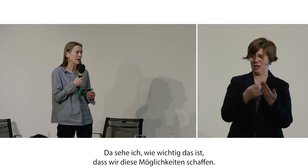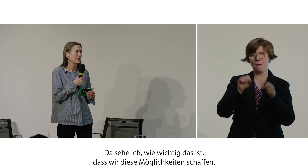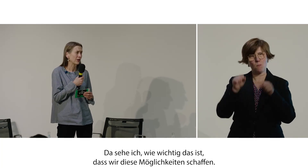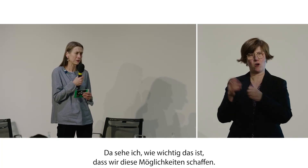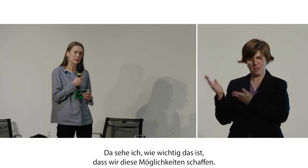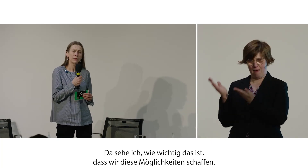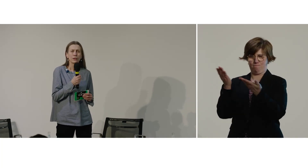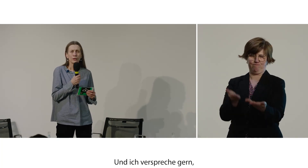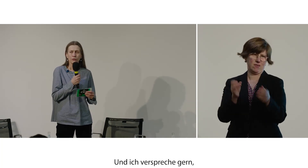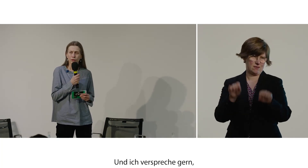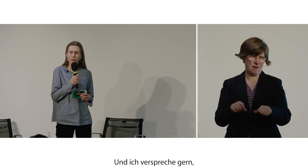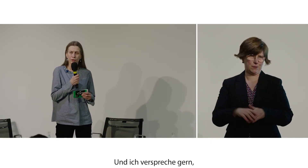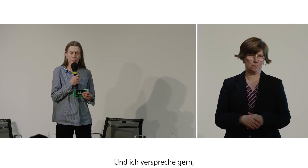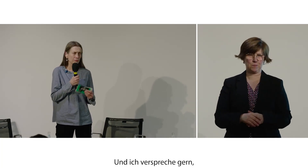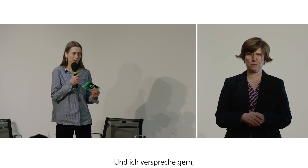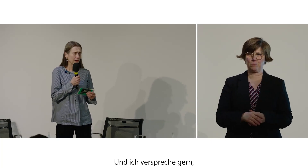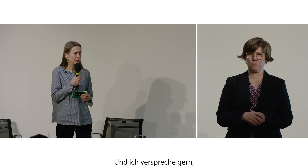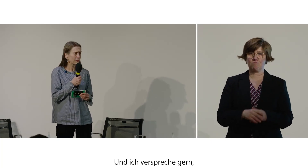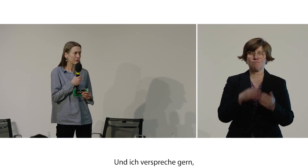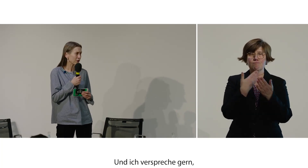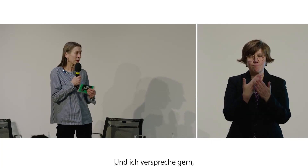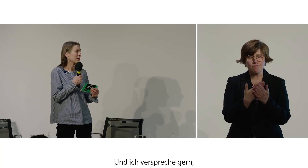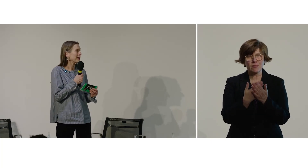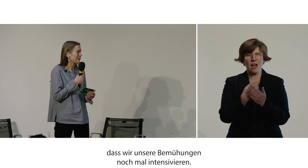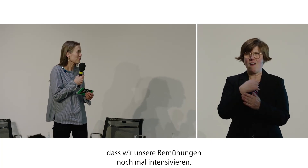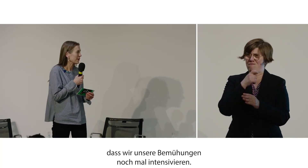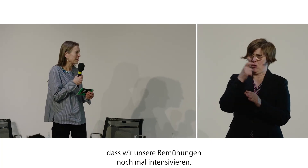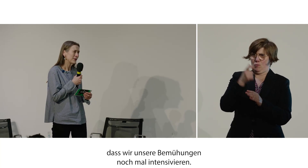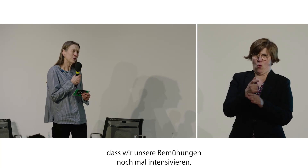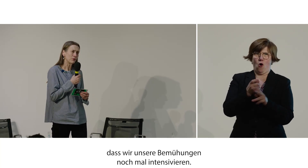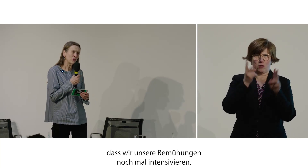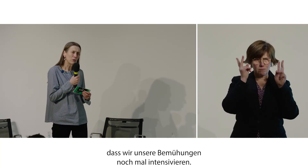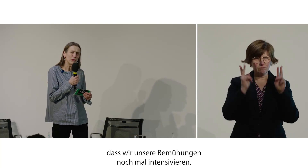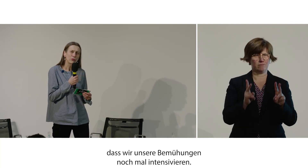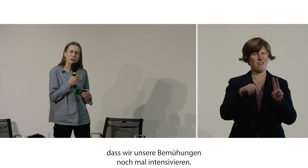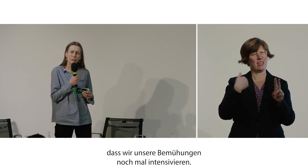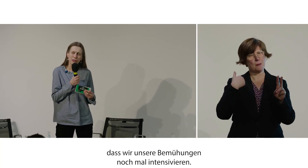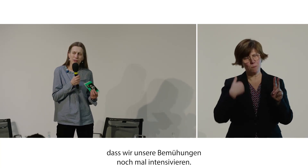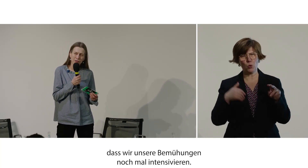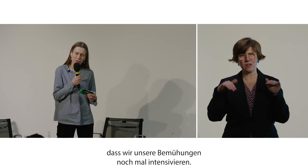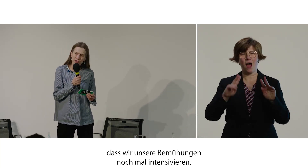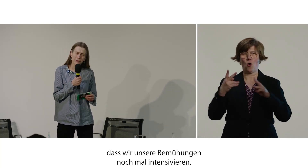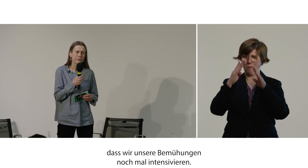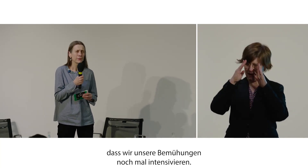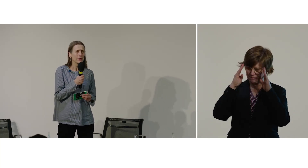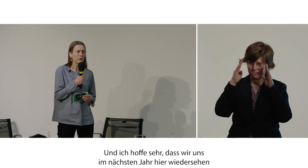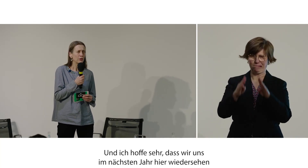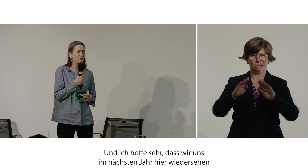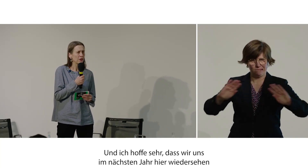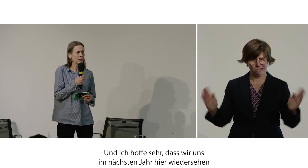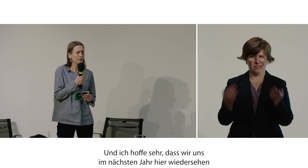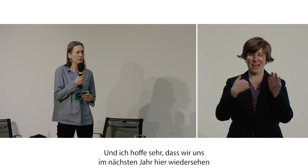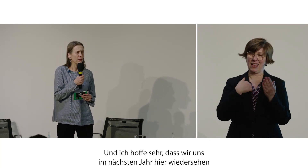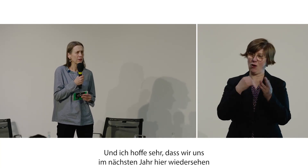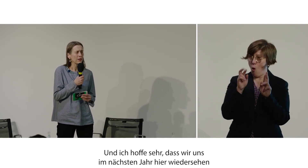diese Möglichkeiten schaffen. Und ich verspreche gern, dass wir unsere Bemühungen nochmal intensivieren. Und